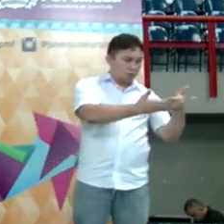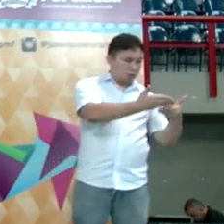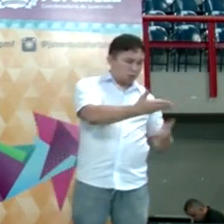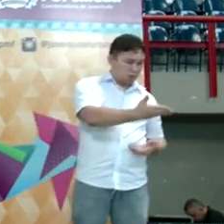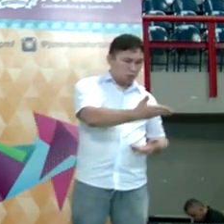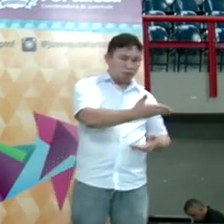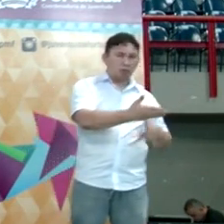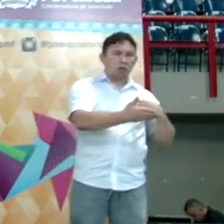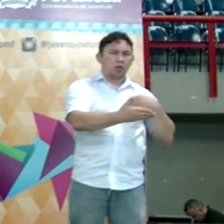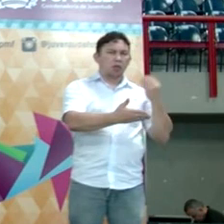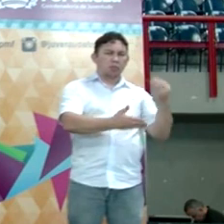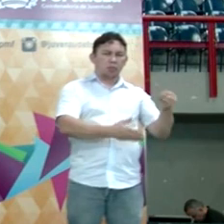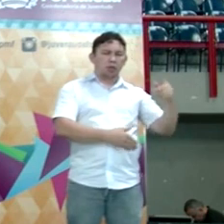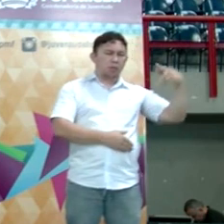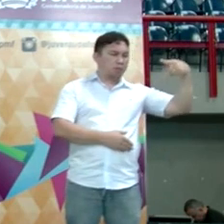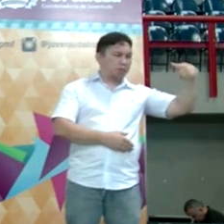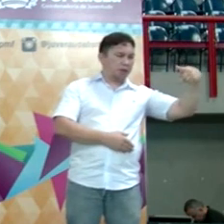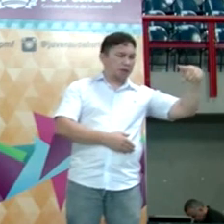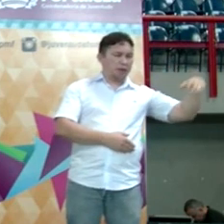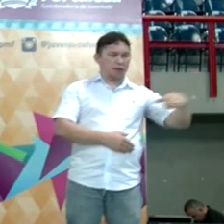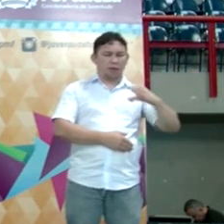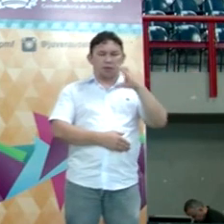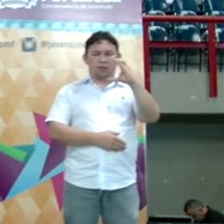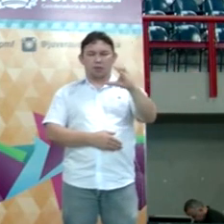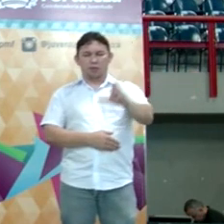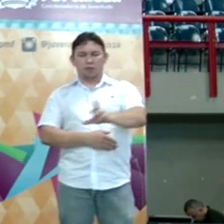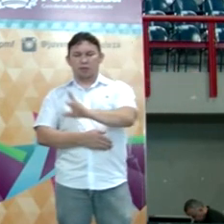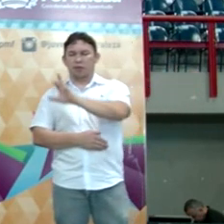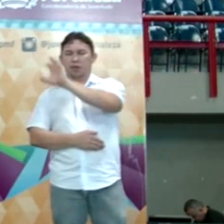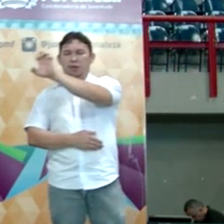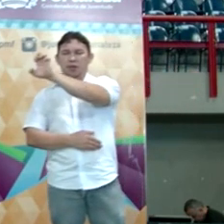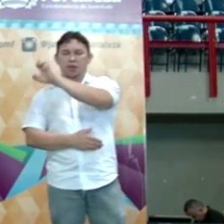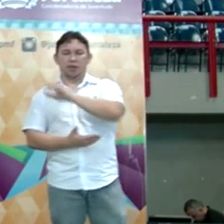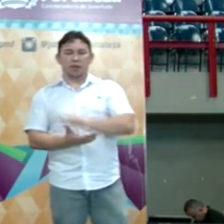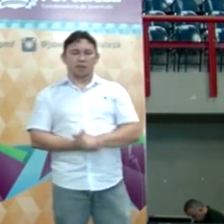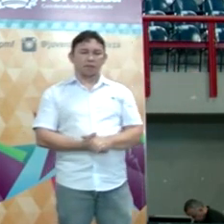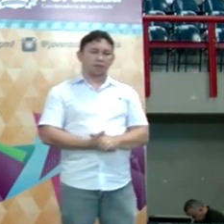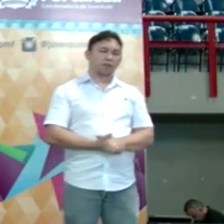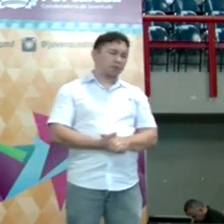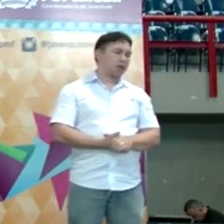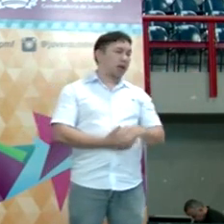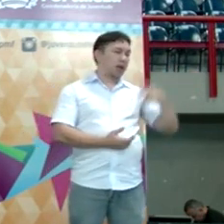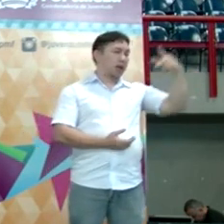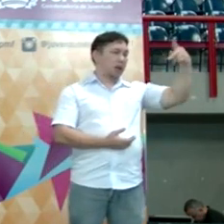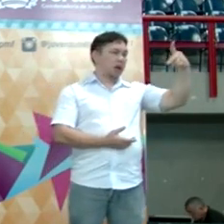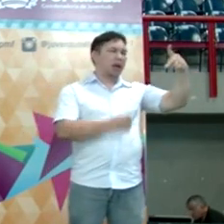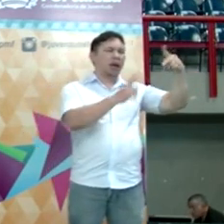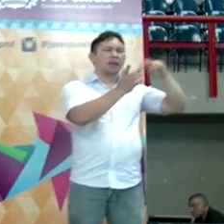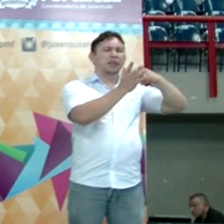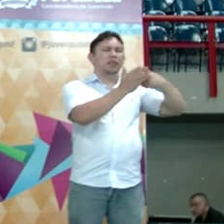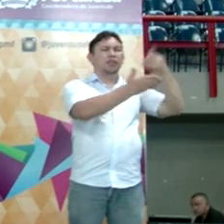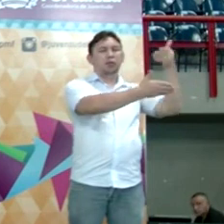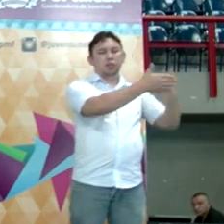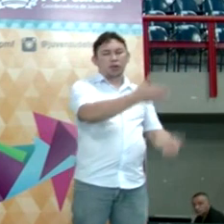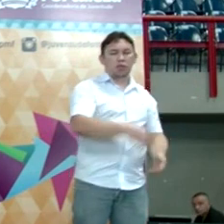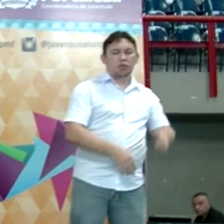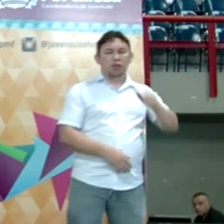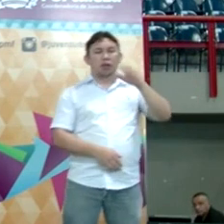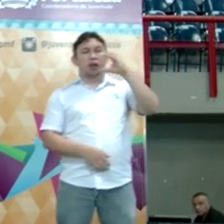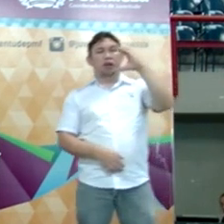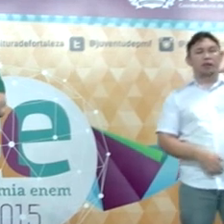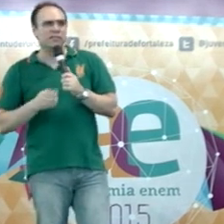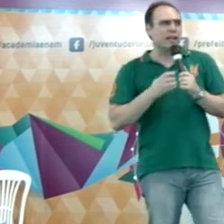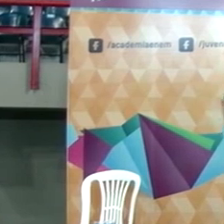Prova, bota só um P, né? Prova, currículo, entrevista. P, C e E. Prova, currículo,